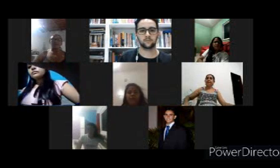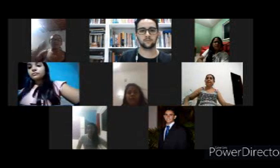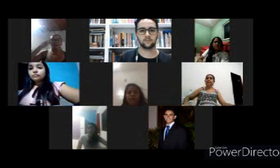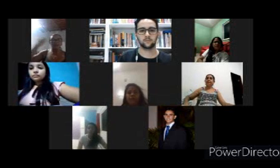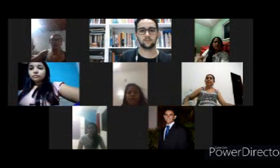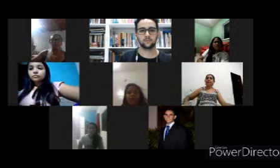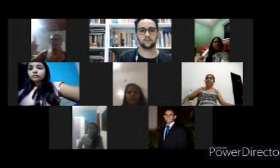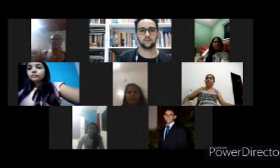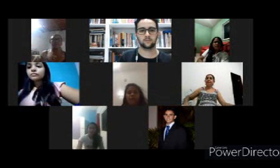no dia